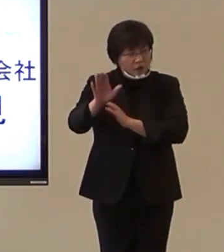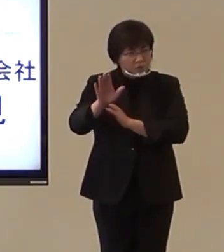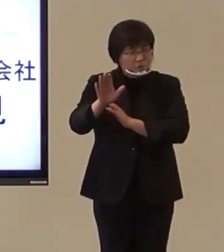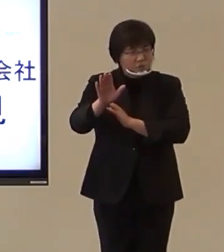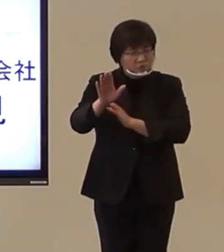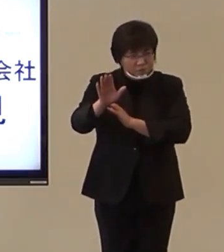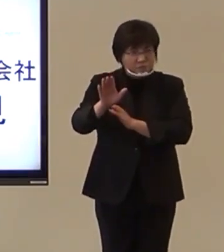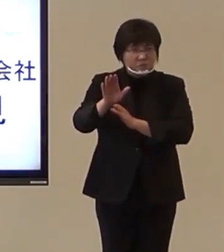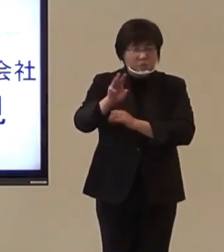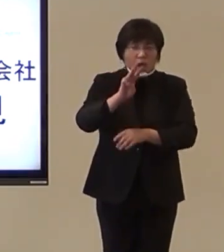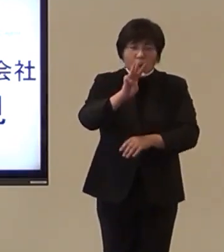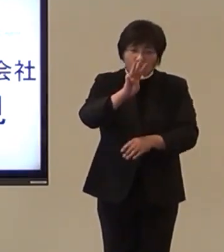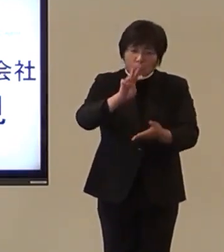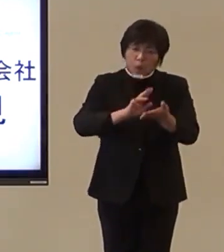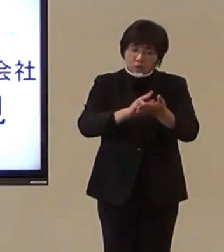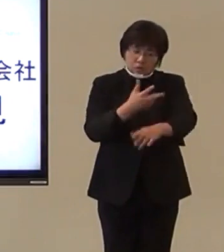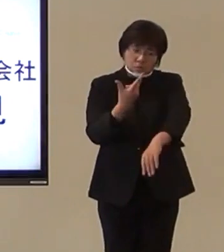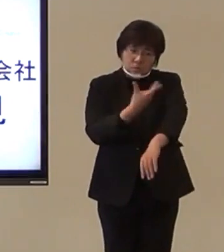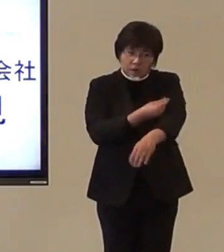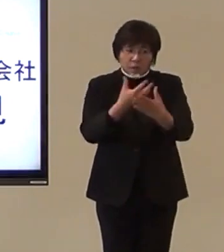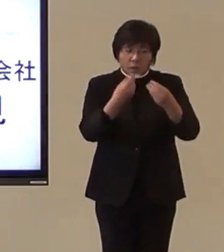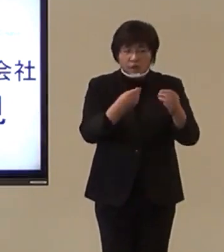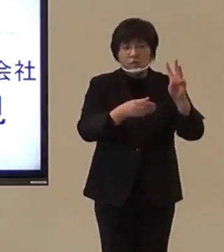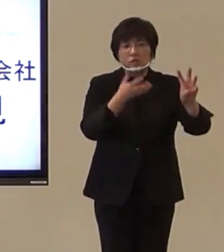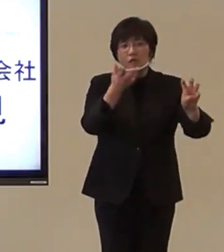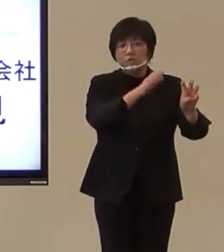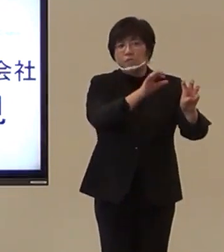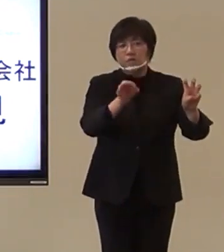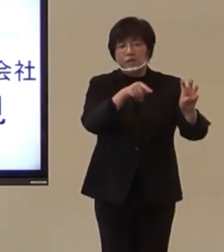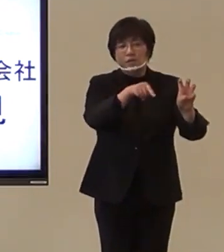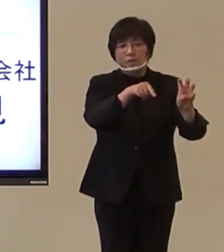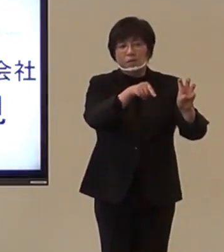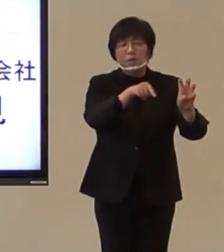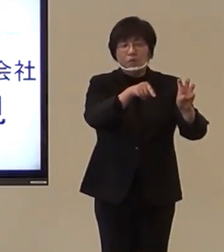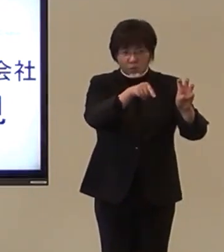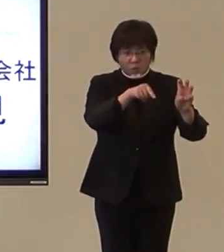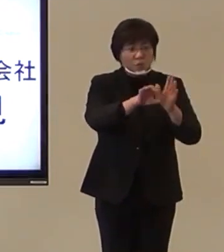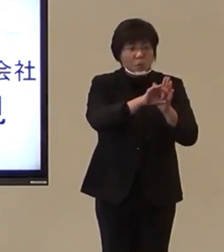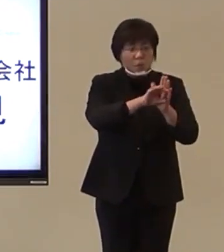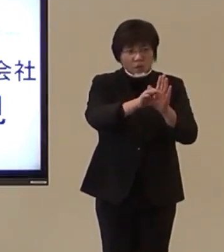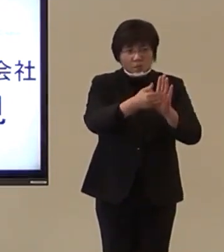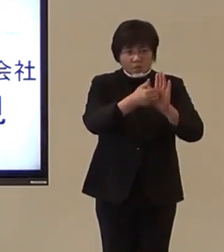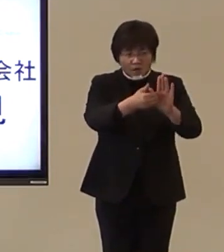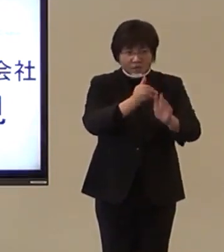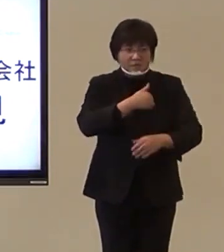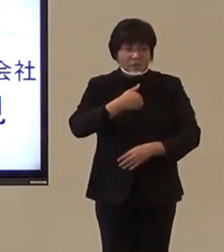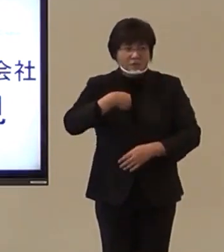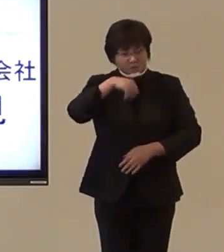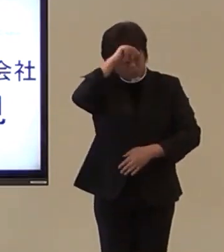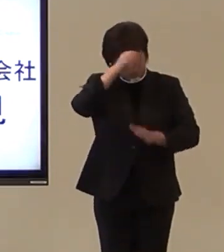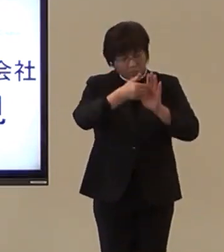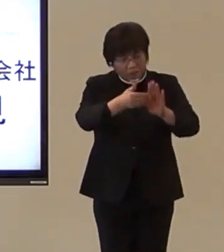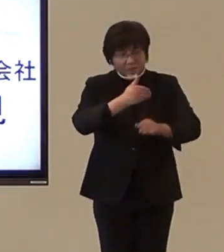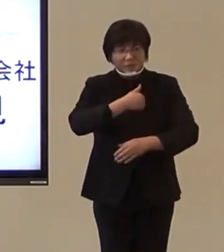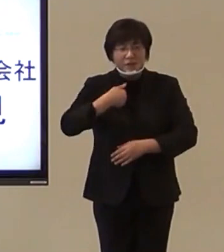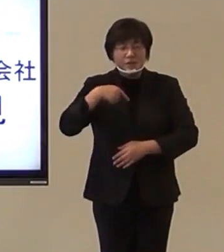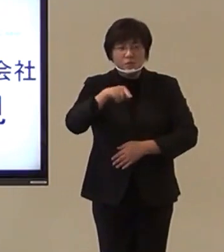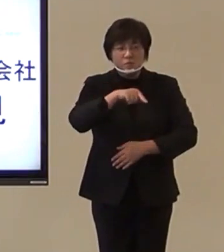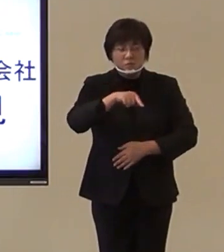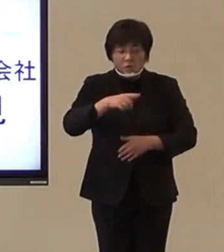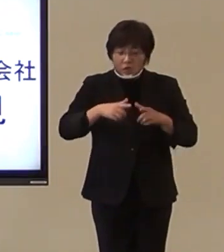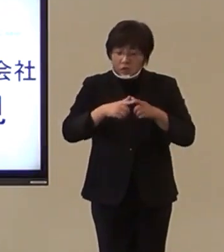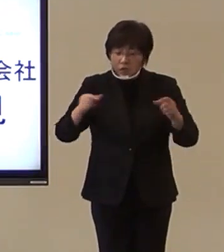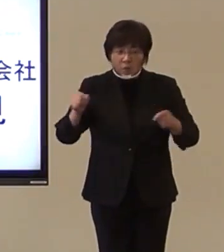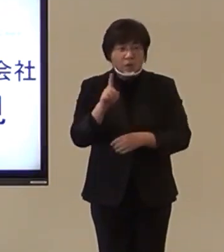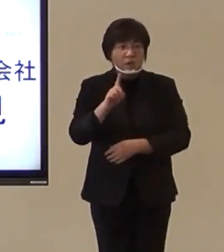30% が抗体を持ってるんではないかとも言われております。そして現状は日本です。日本では海外のメ